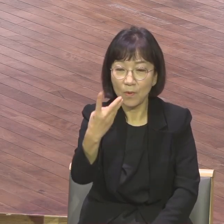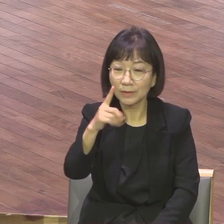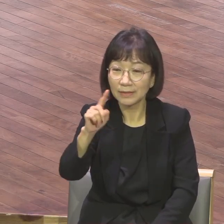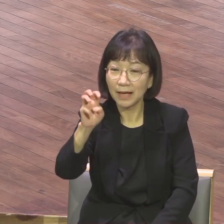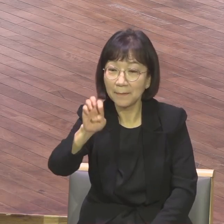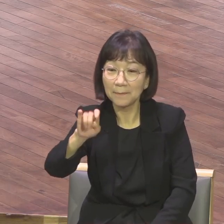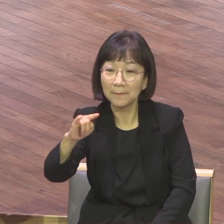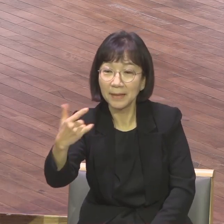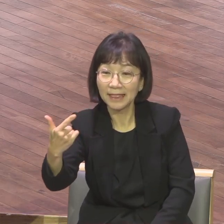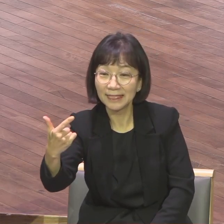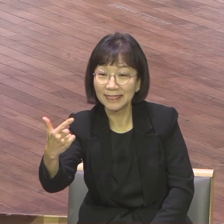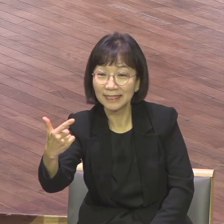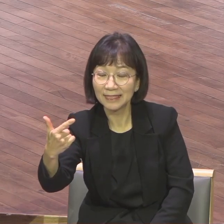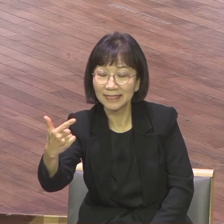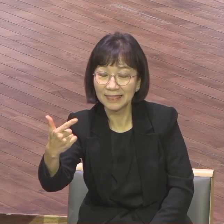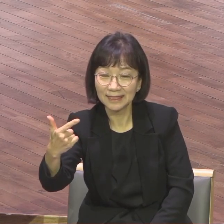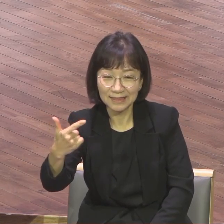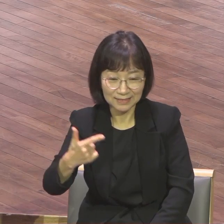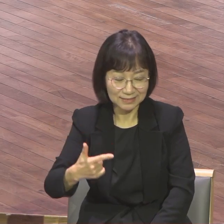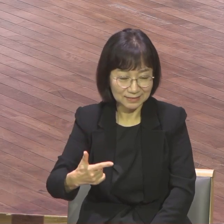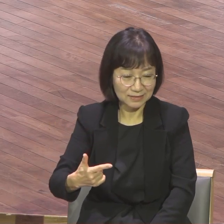어떠한